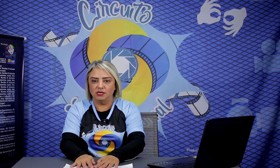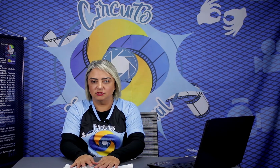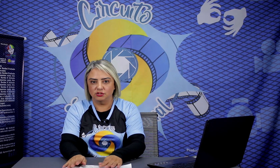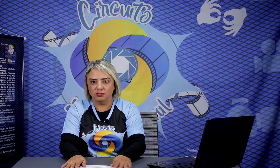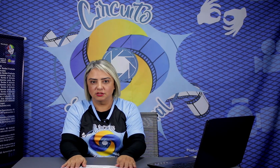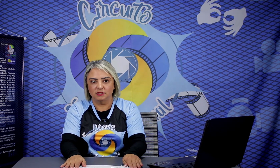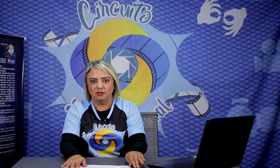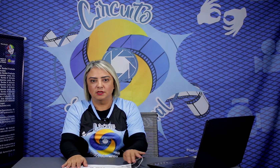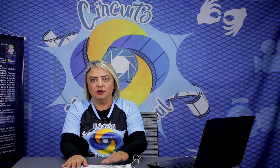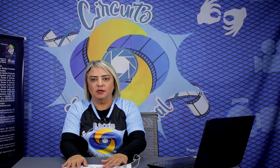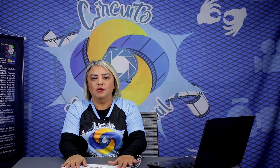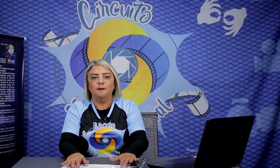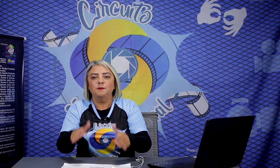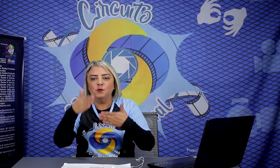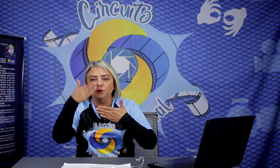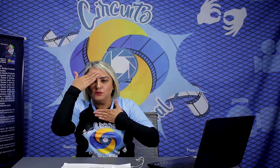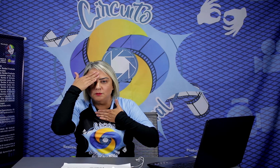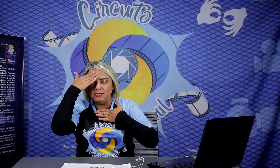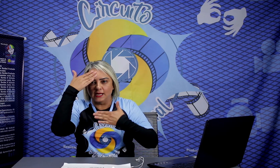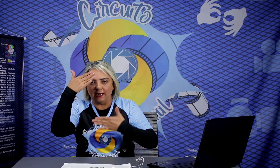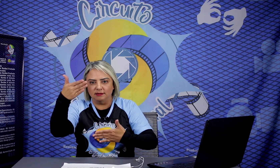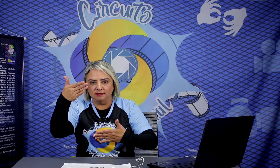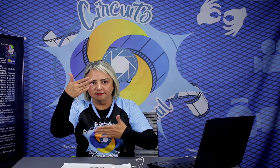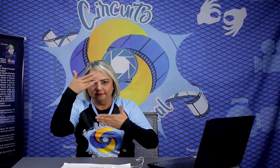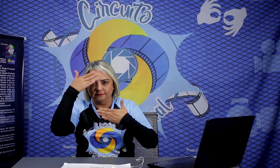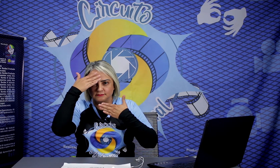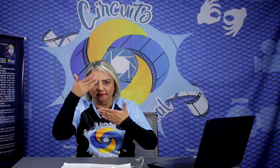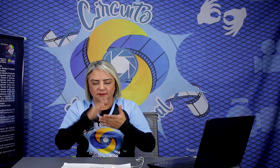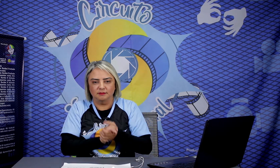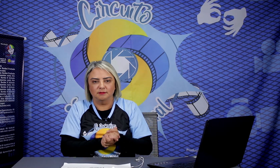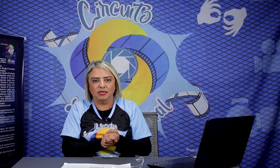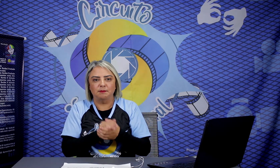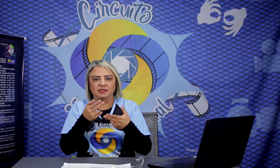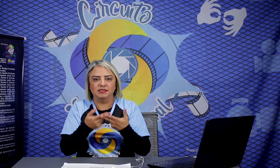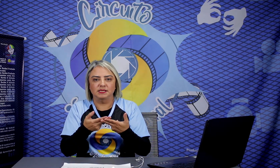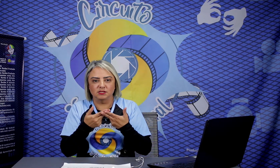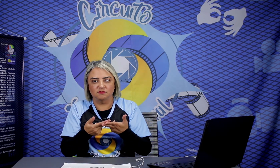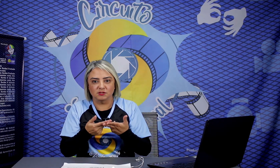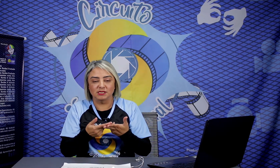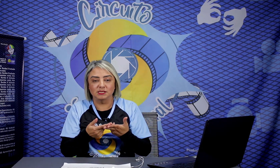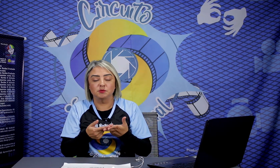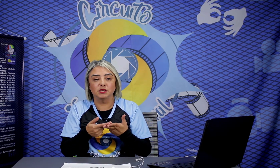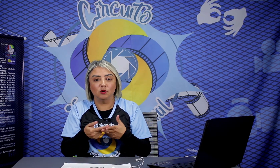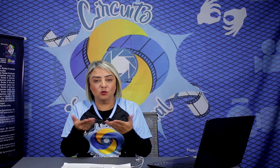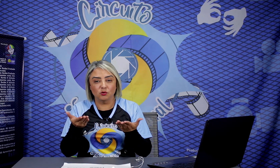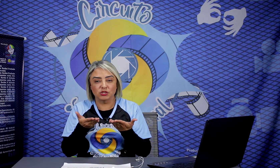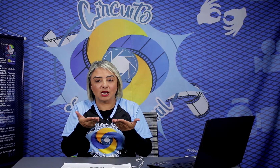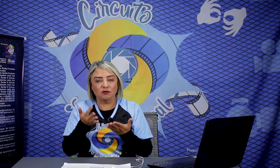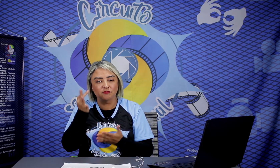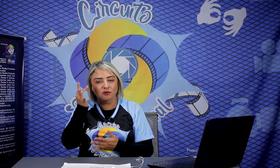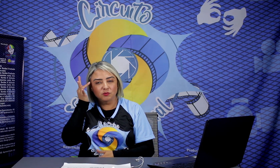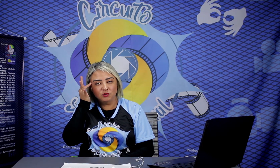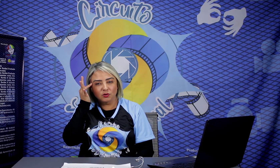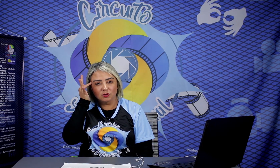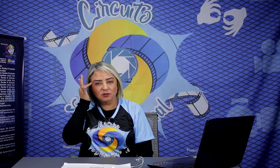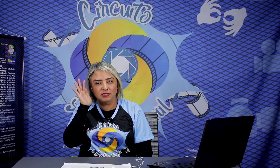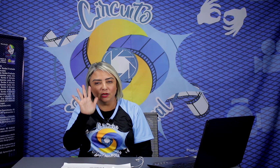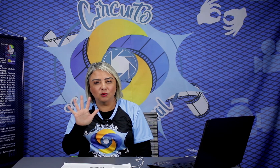gente. Muito obrigada pela paciência de vocês, porque hoje a aula foi muito,